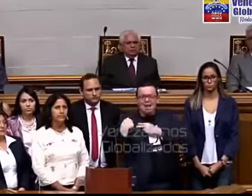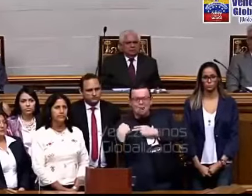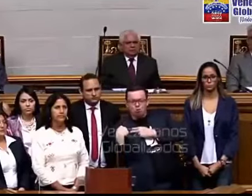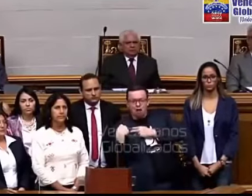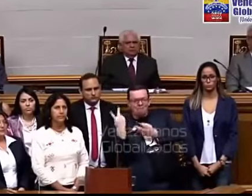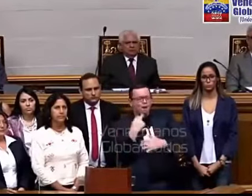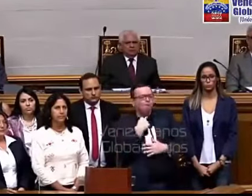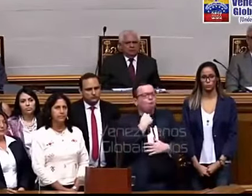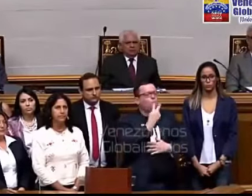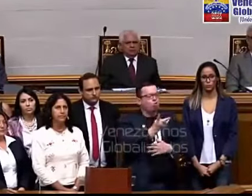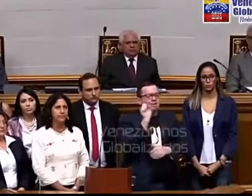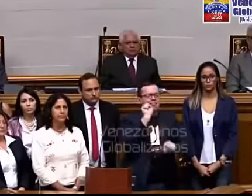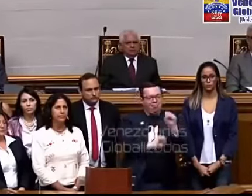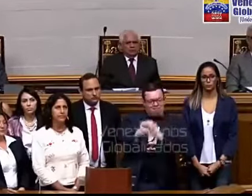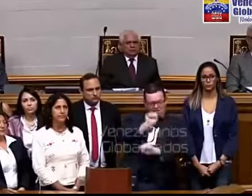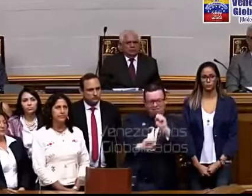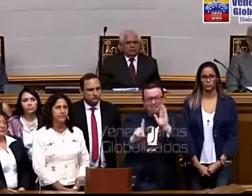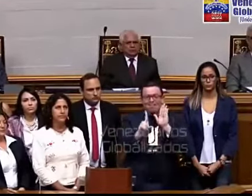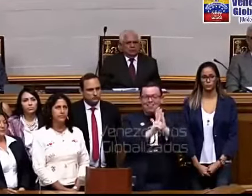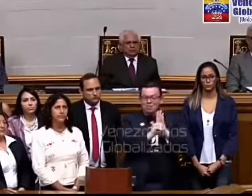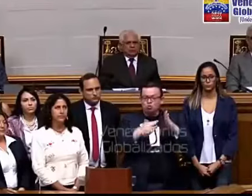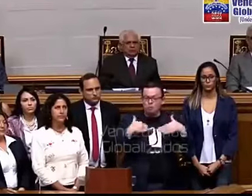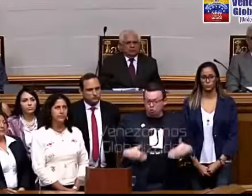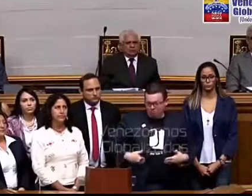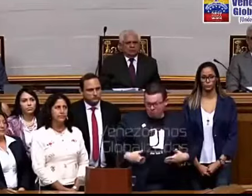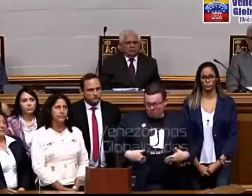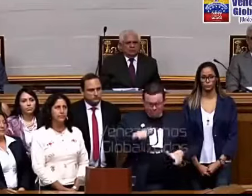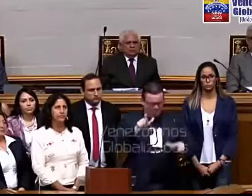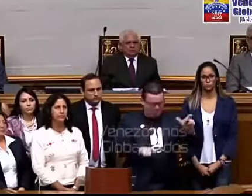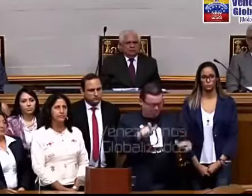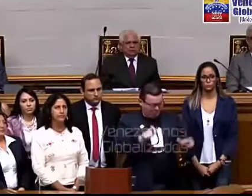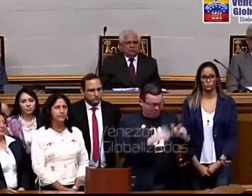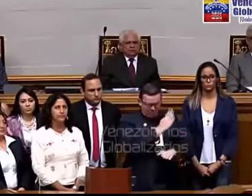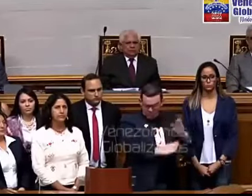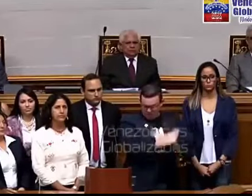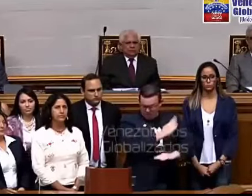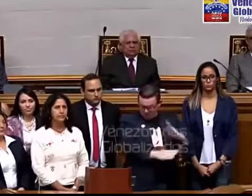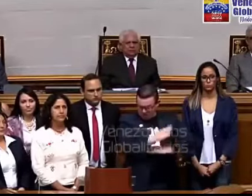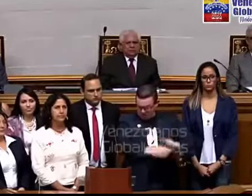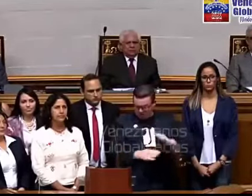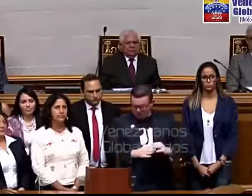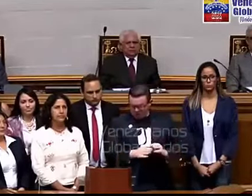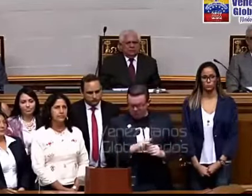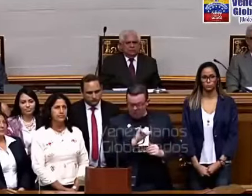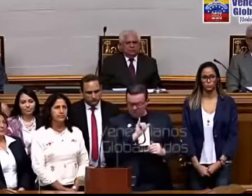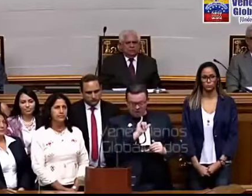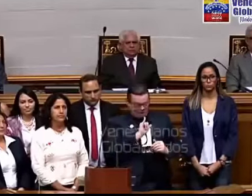por el pueblo, electos por la gran mayoría, son aquellos quienes representan la voz en defensa de nosotros, personas